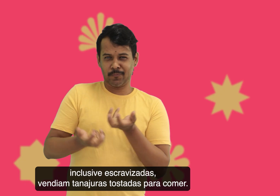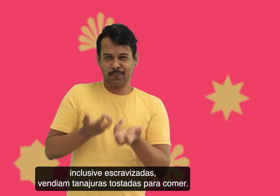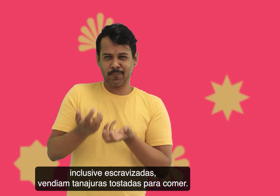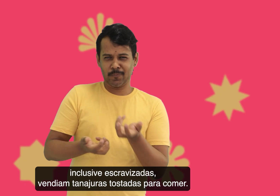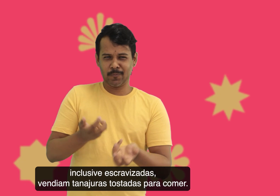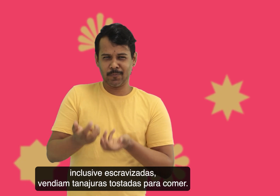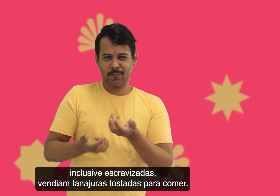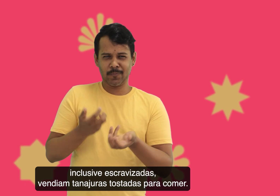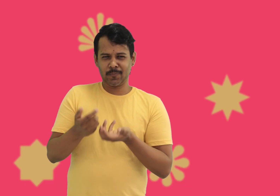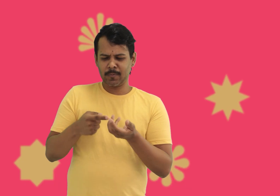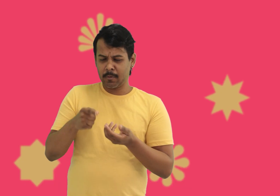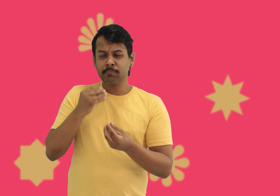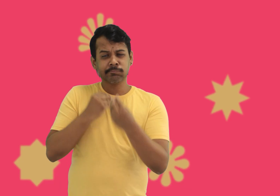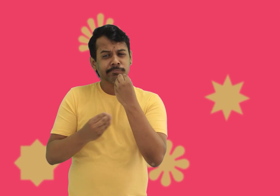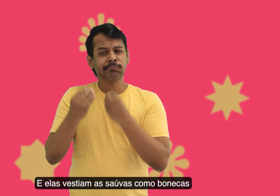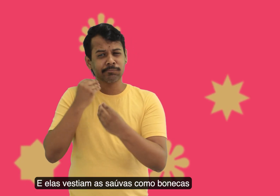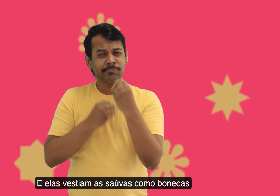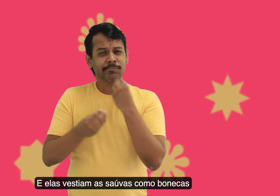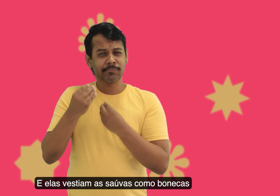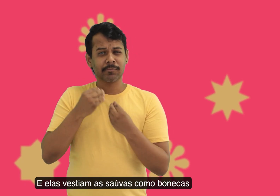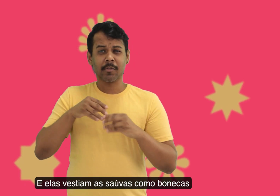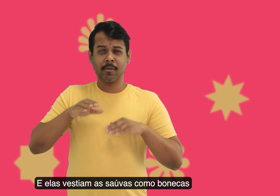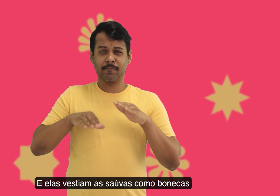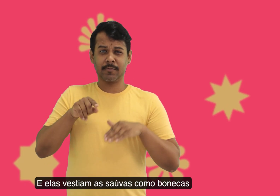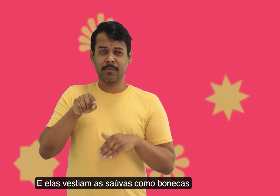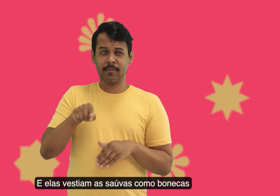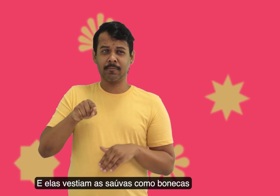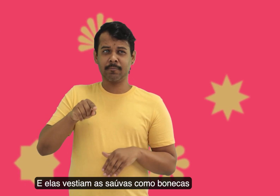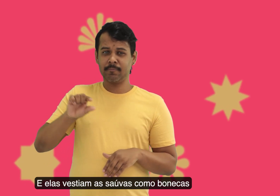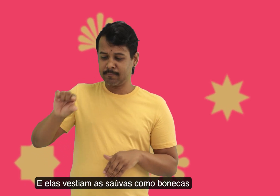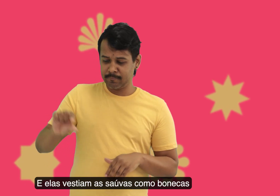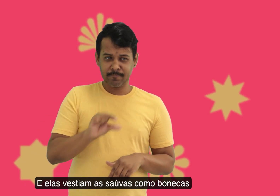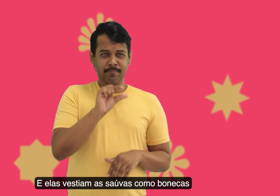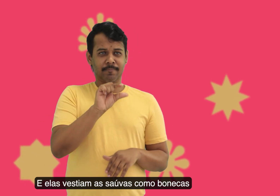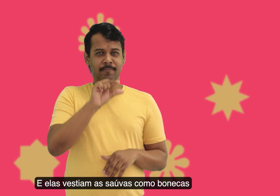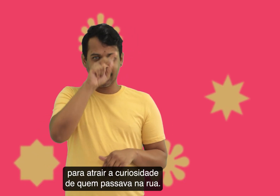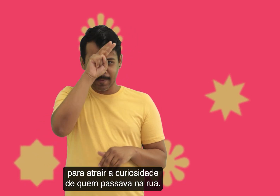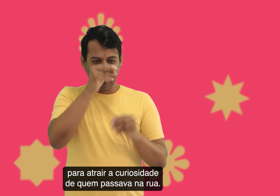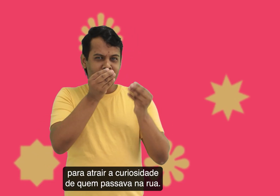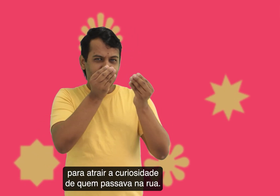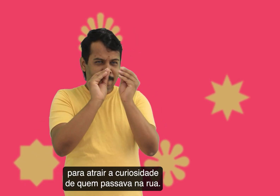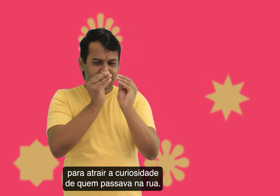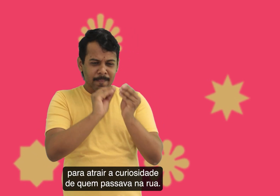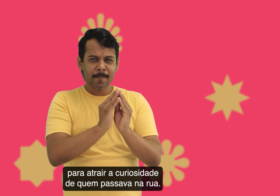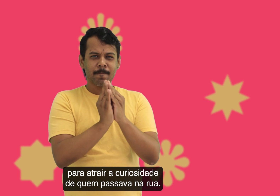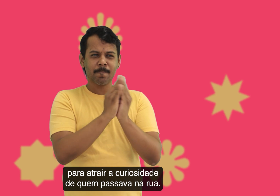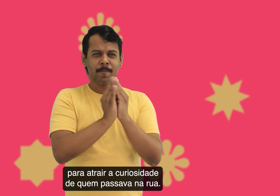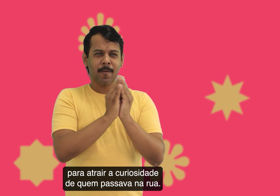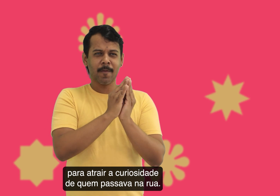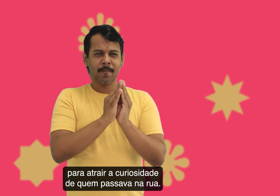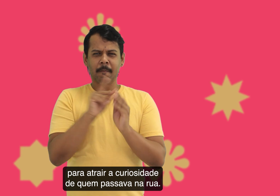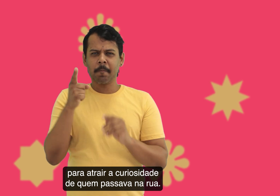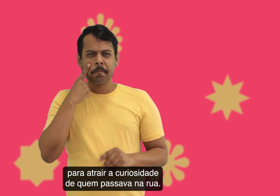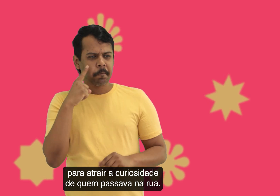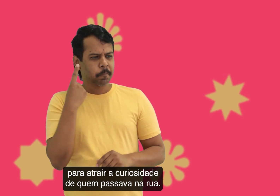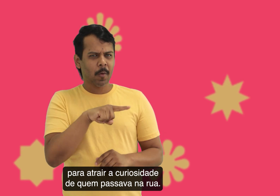tanajuras tostadas para comer. E elas vestiam as saúvas como bonecas, para atrair a curiosidade de quem passava na